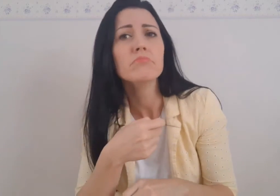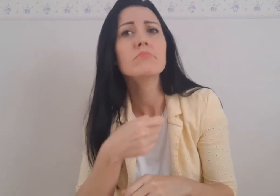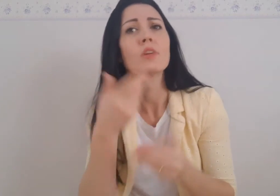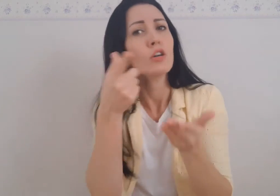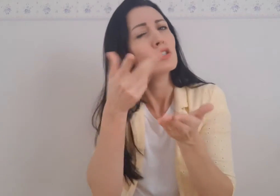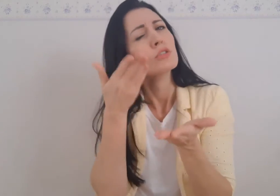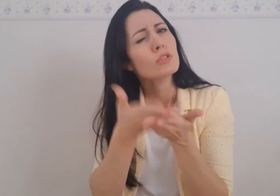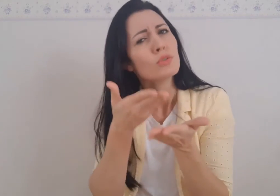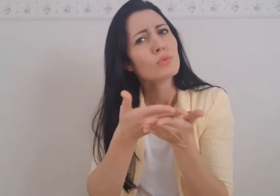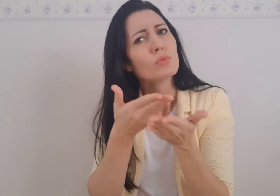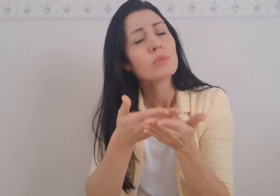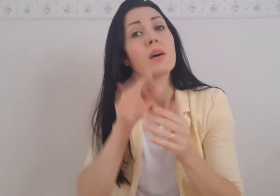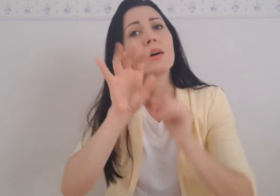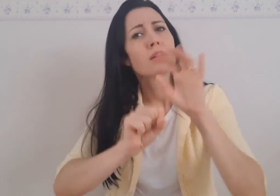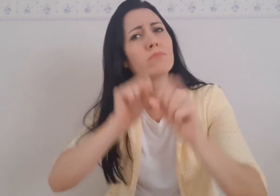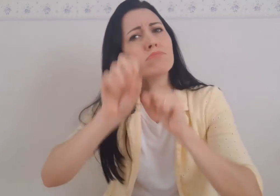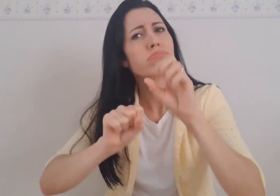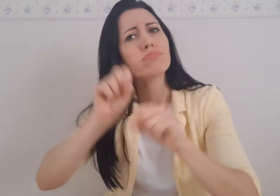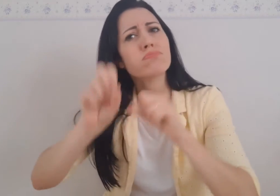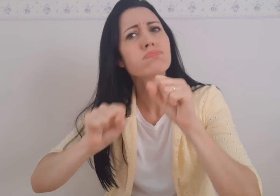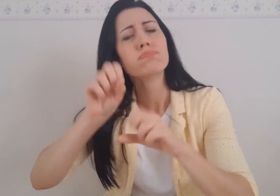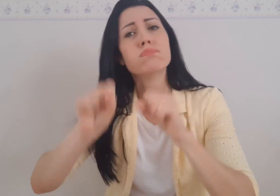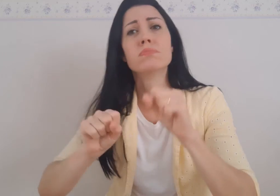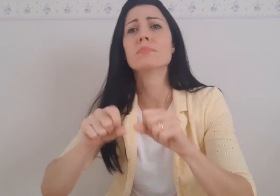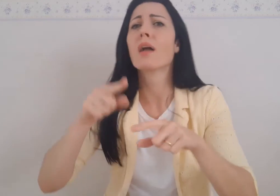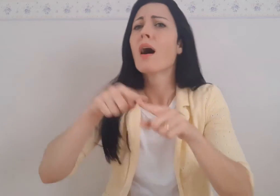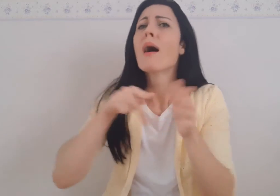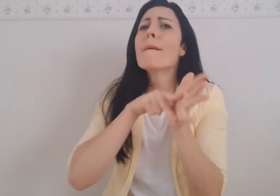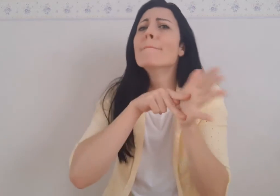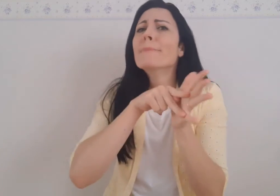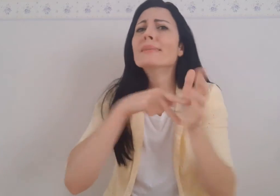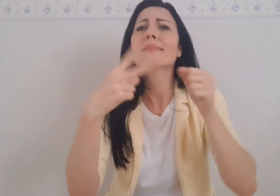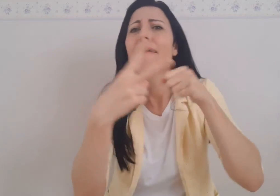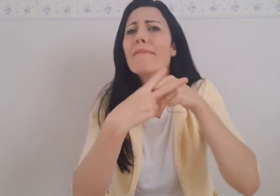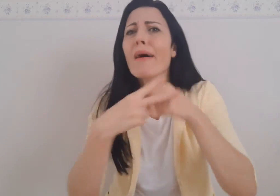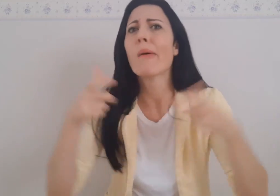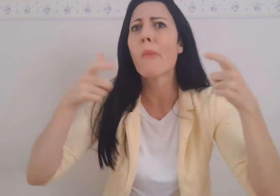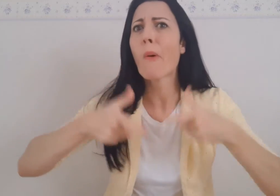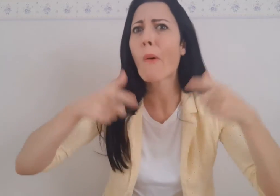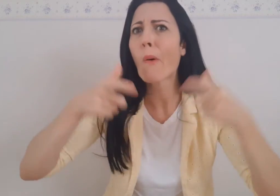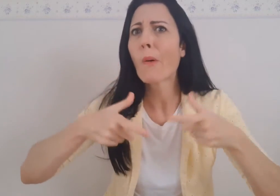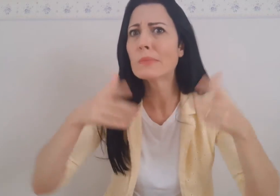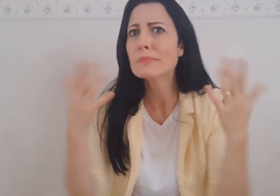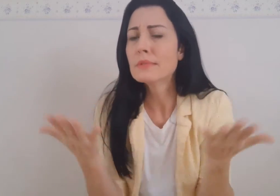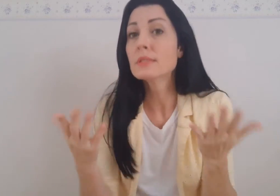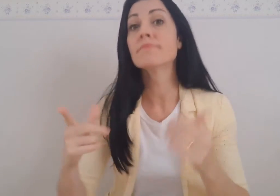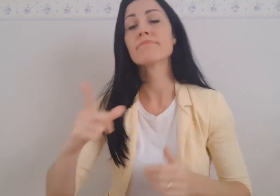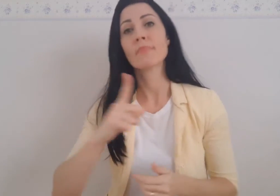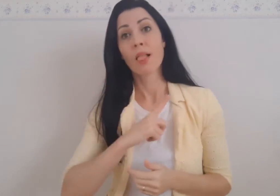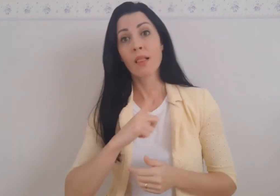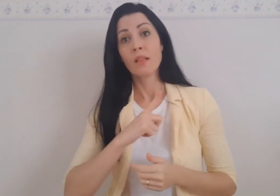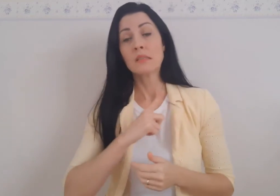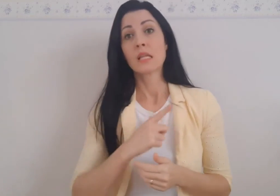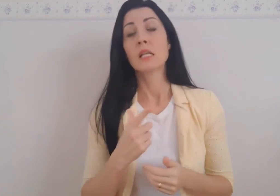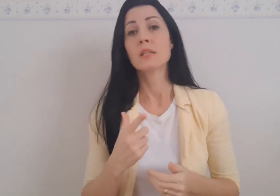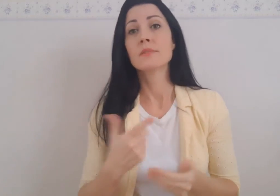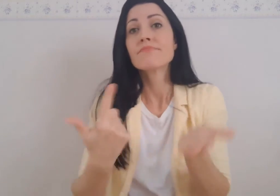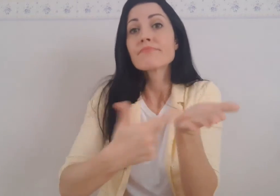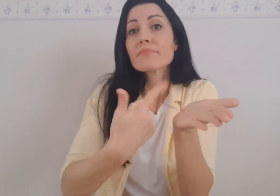direcional. Vocês vão estudar e se apropriar. A pesquisa dos verbos pode ser feita onde?